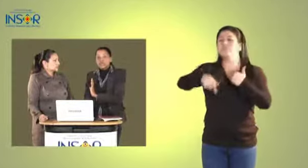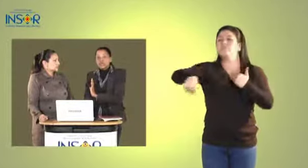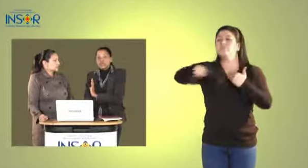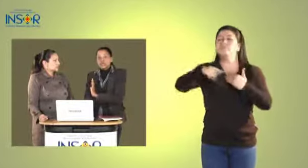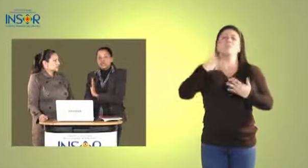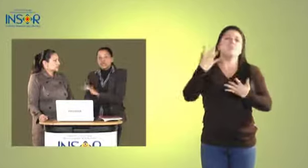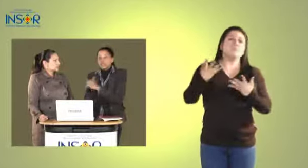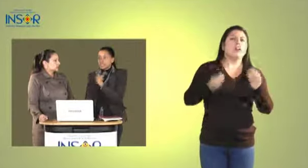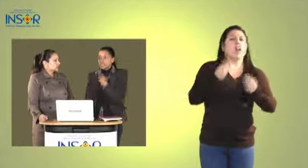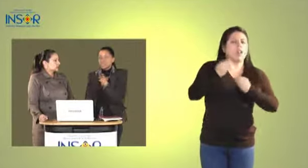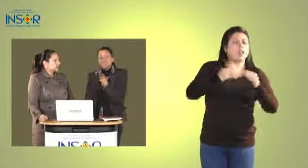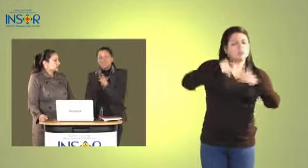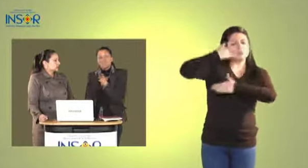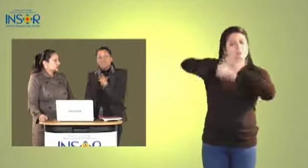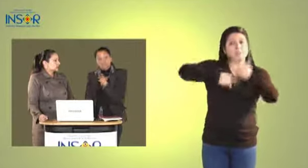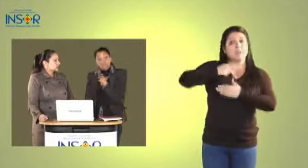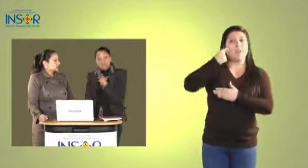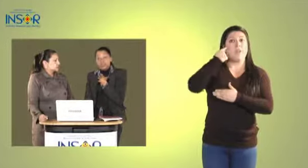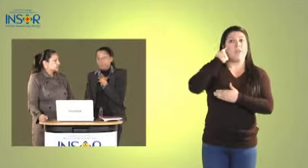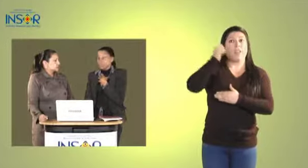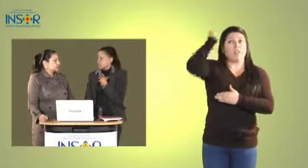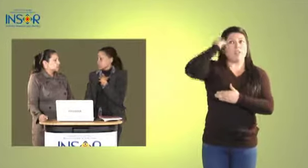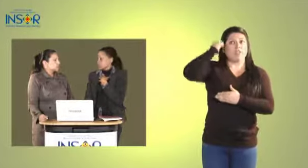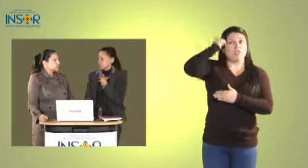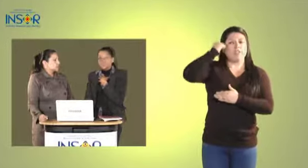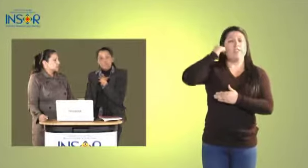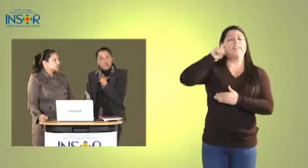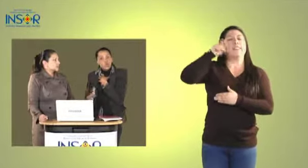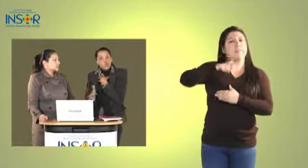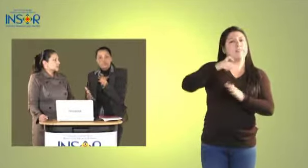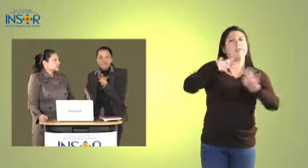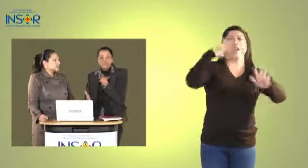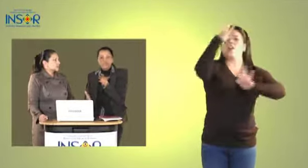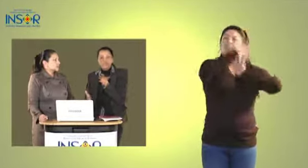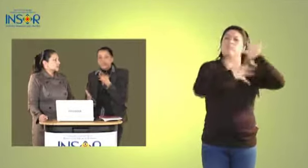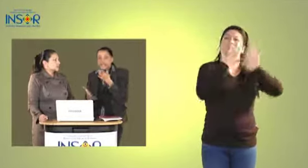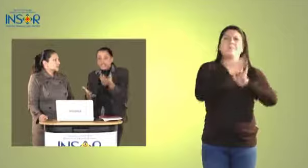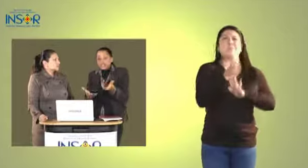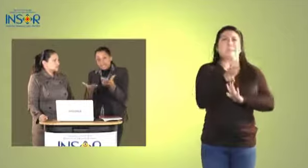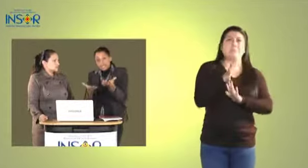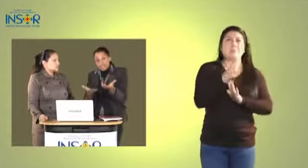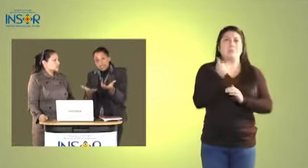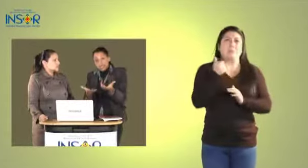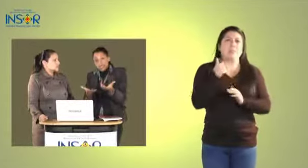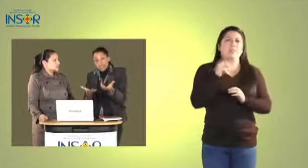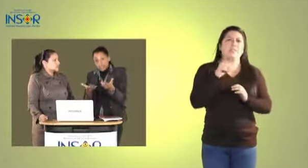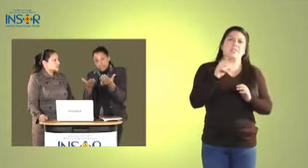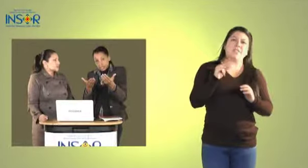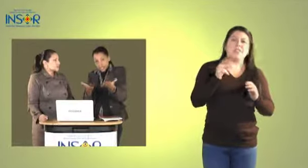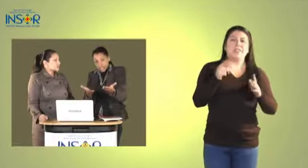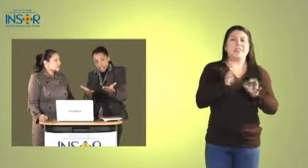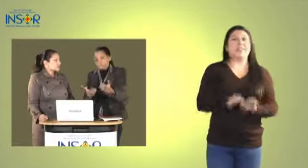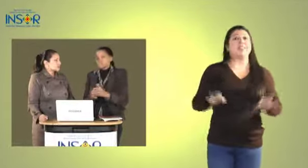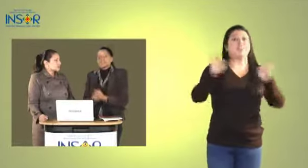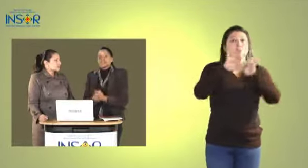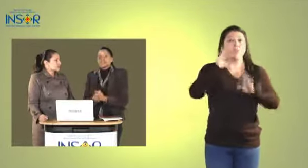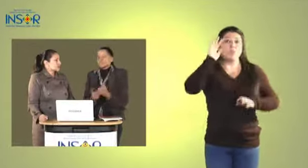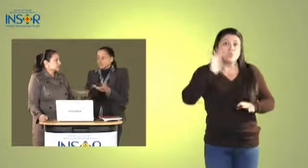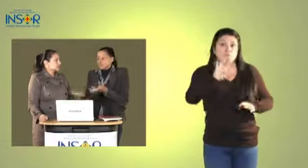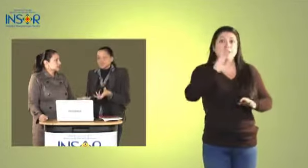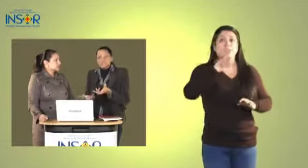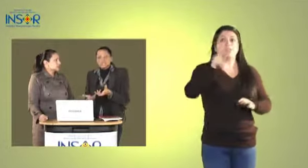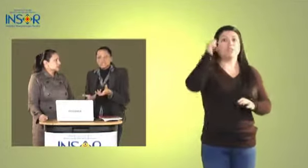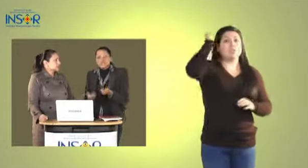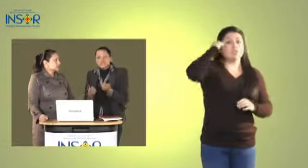que está haciendo bien. Muy importante que ese docente maneje la lengua de señas no más o menos bien. Ahí está, que es muy importante que usted,